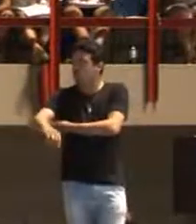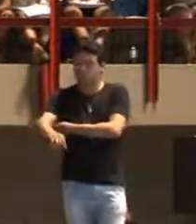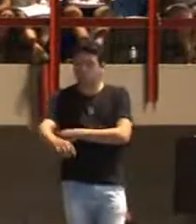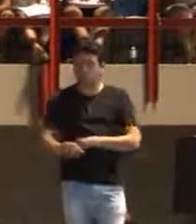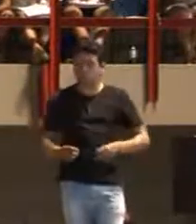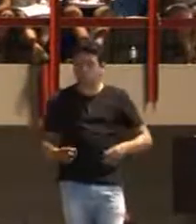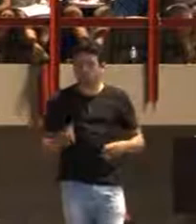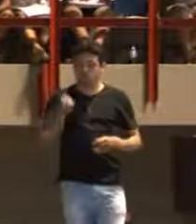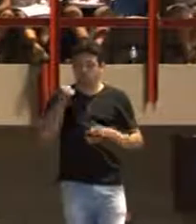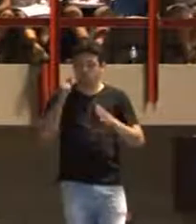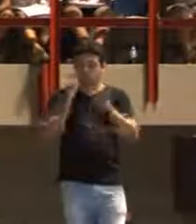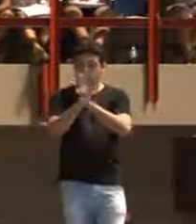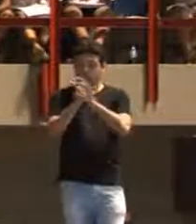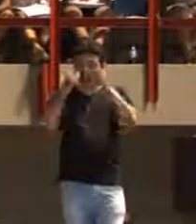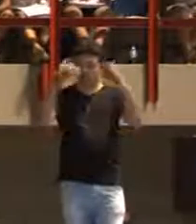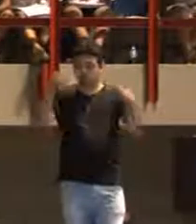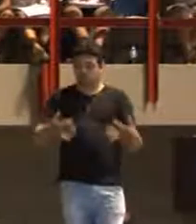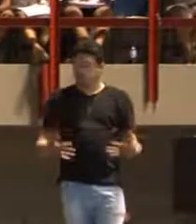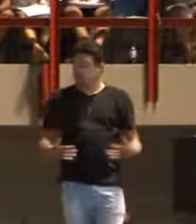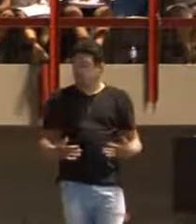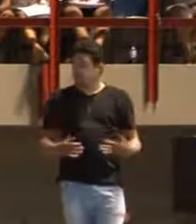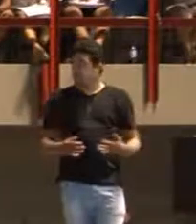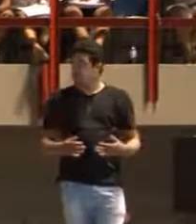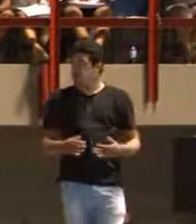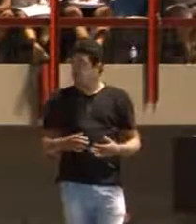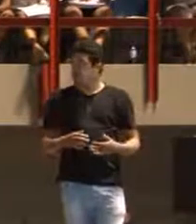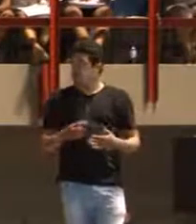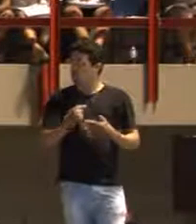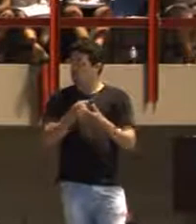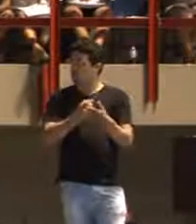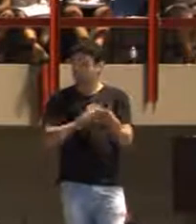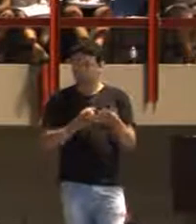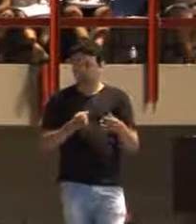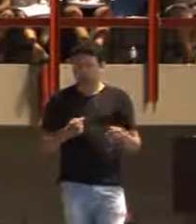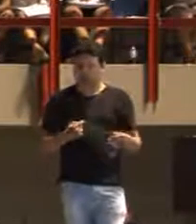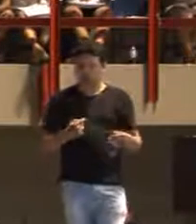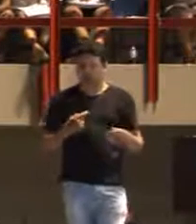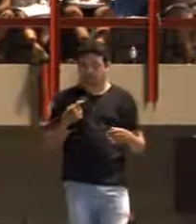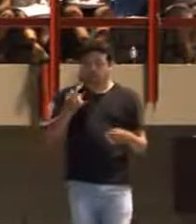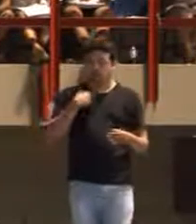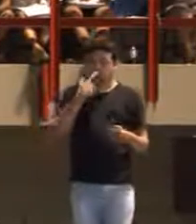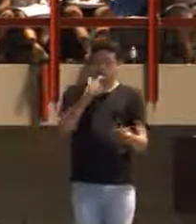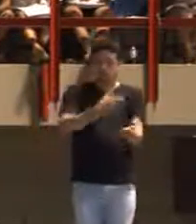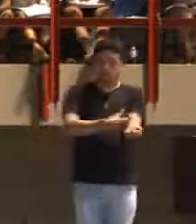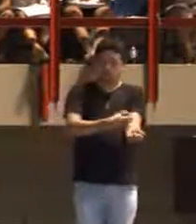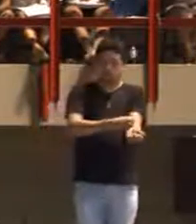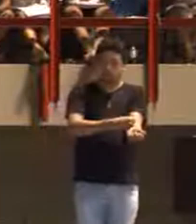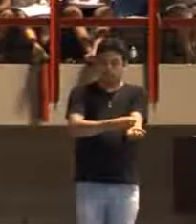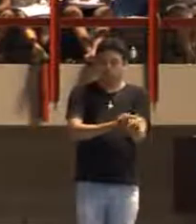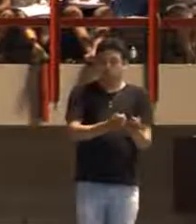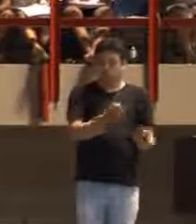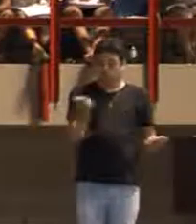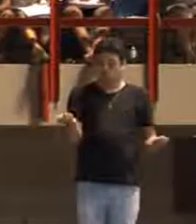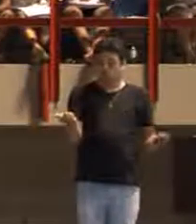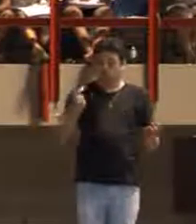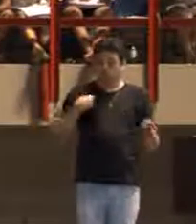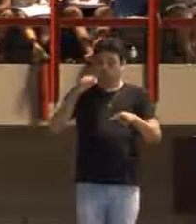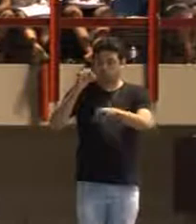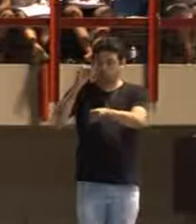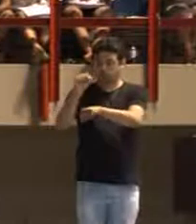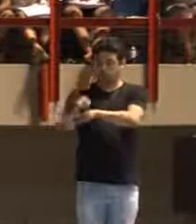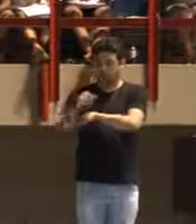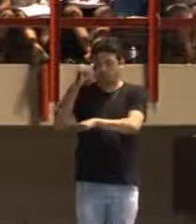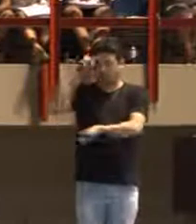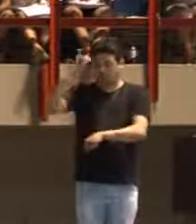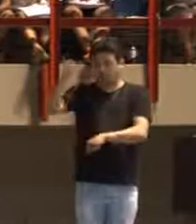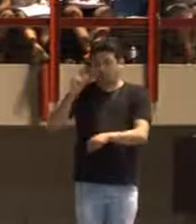Eu vou selecionar aqui uma pergunta. E a menina diz aqui, sou doadora de sangue. Devo parar de doar